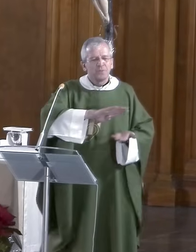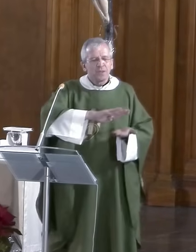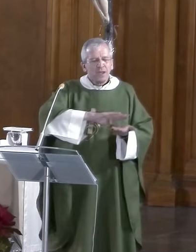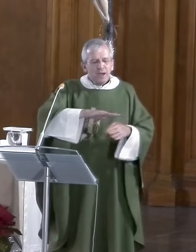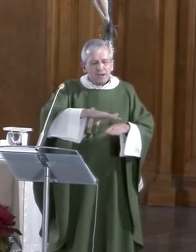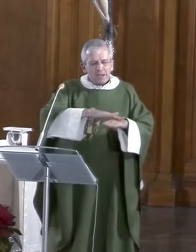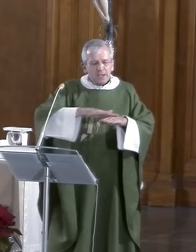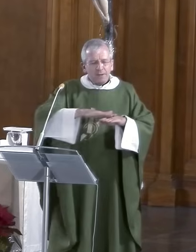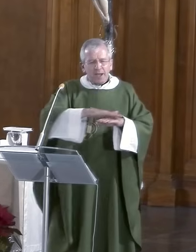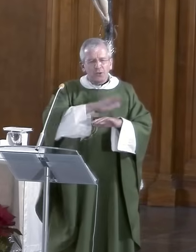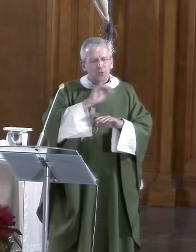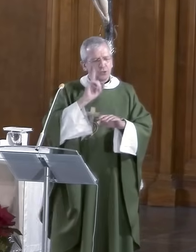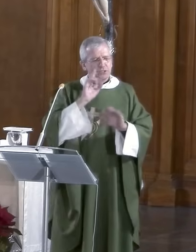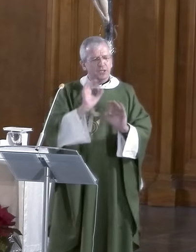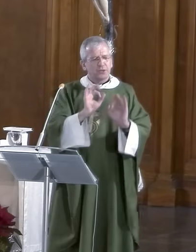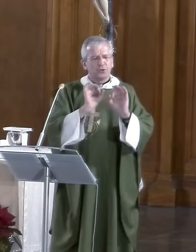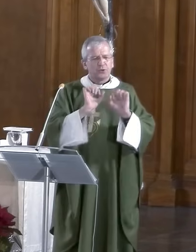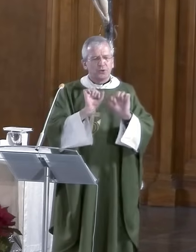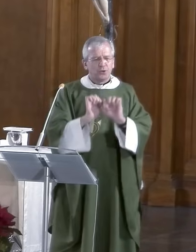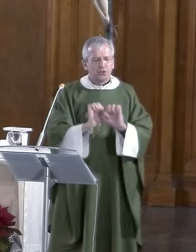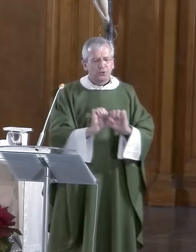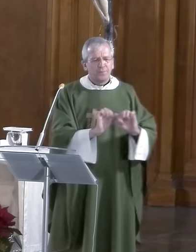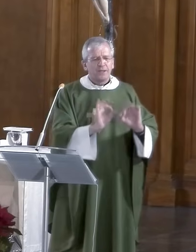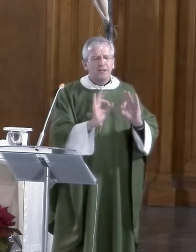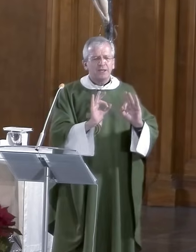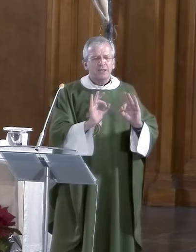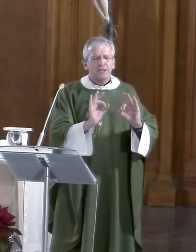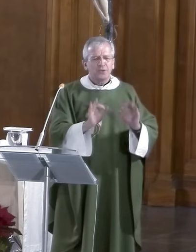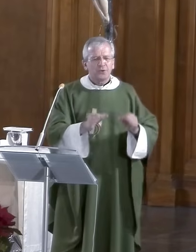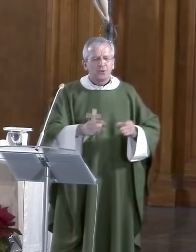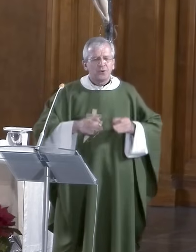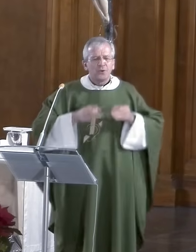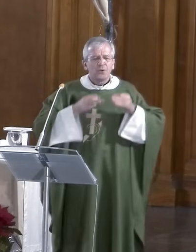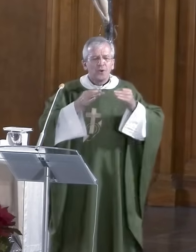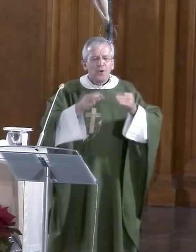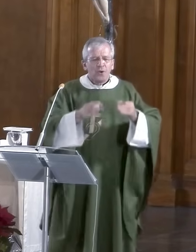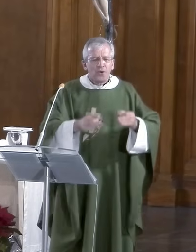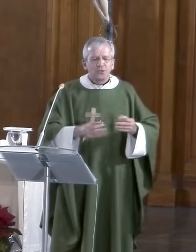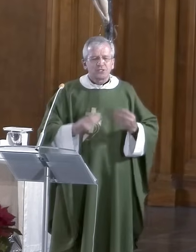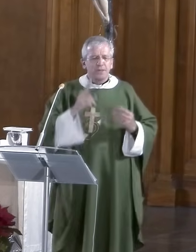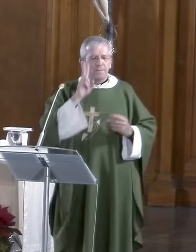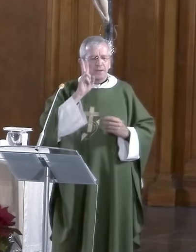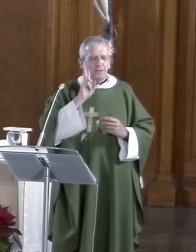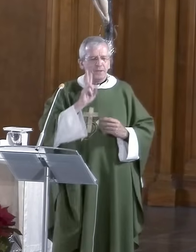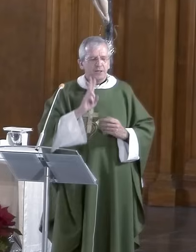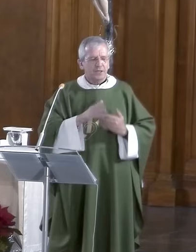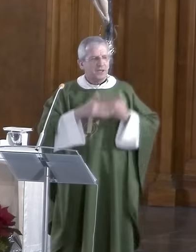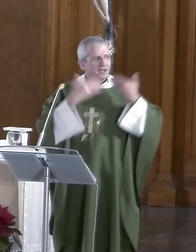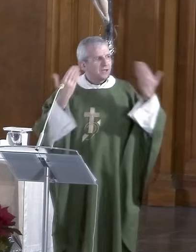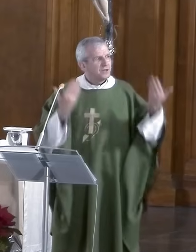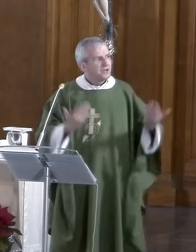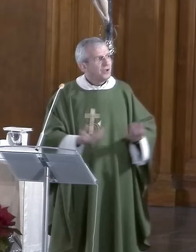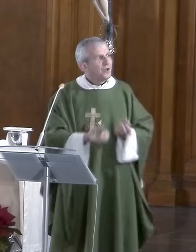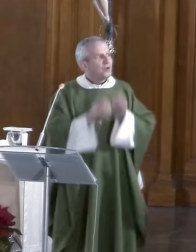necesitados. Líbranos de todo peligro, oh siempre